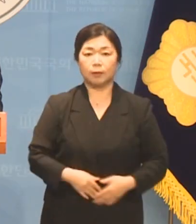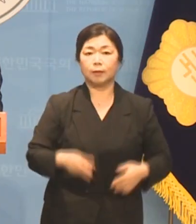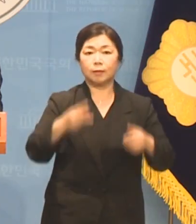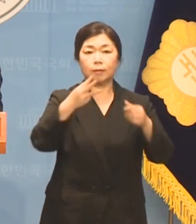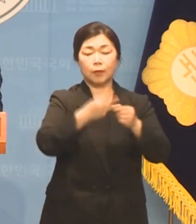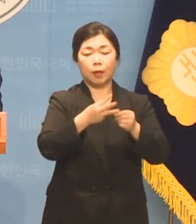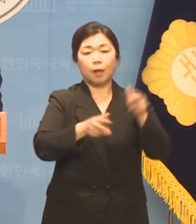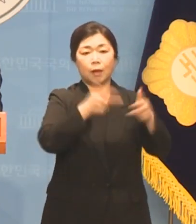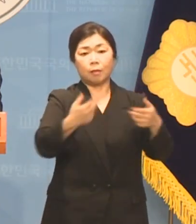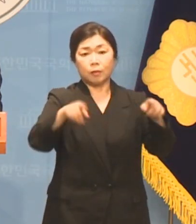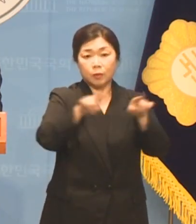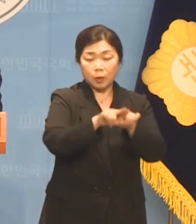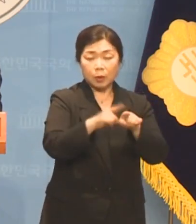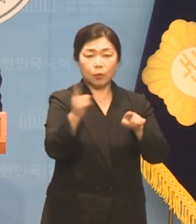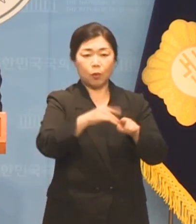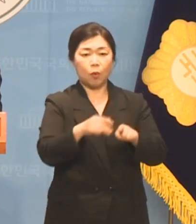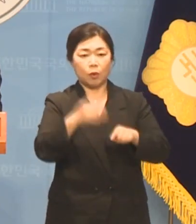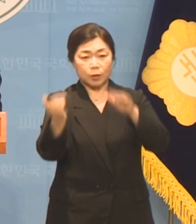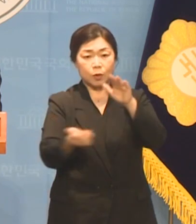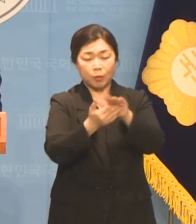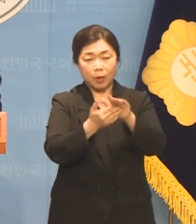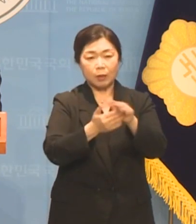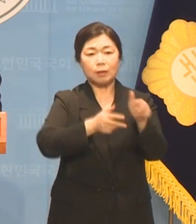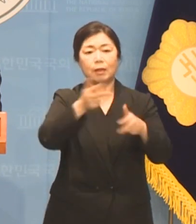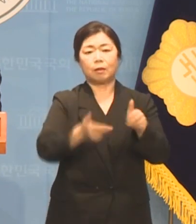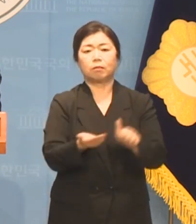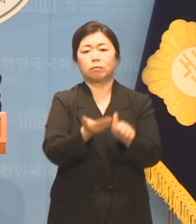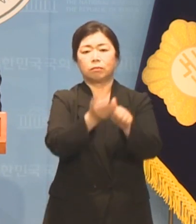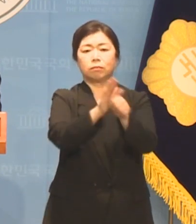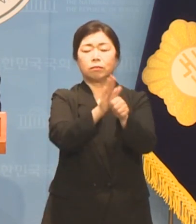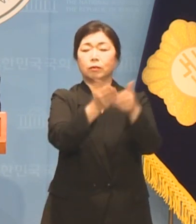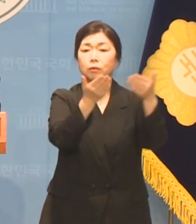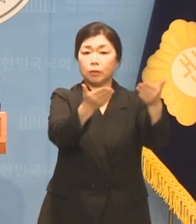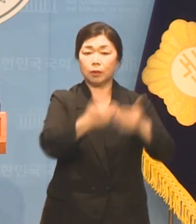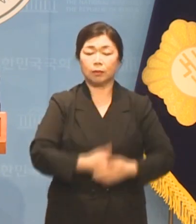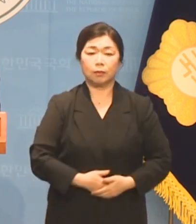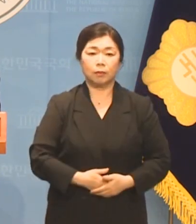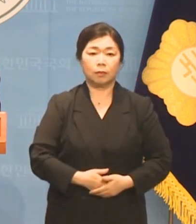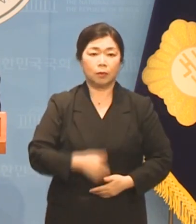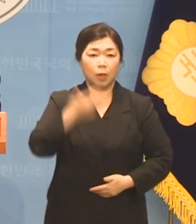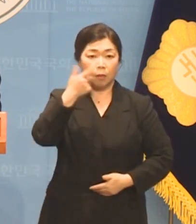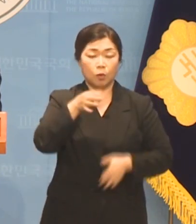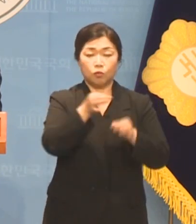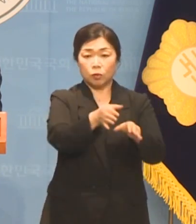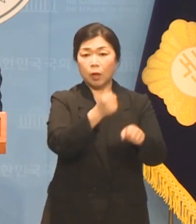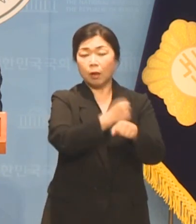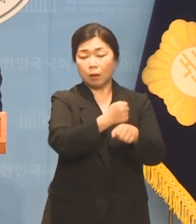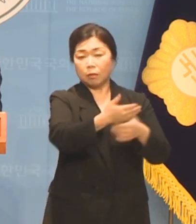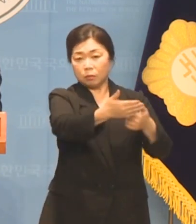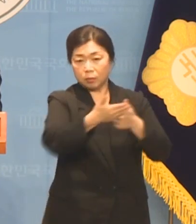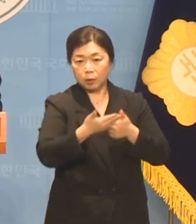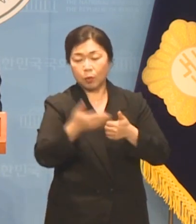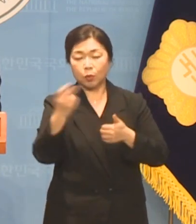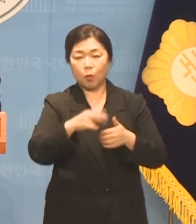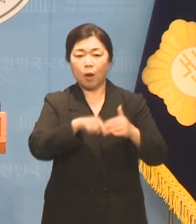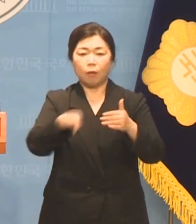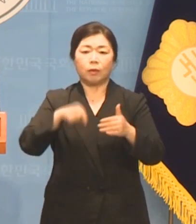산업공동화 방지와 첨단 산업을 육성하겠습니다. 대미 투자가 늘리는 동시에 국내